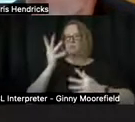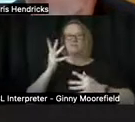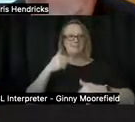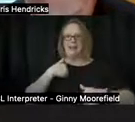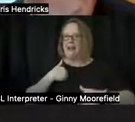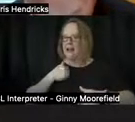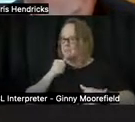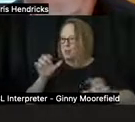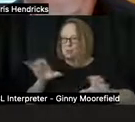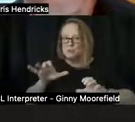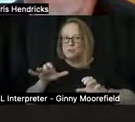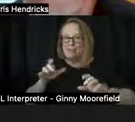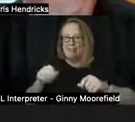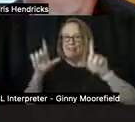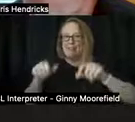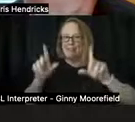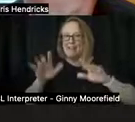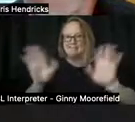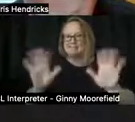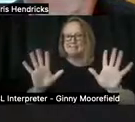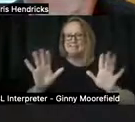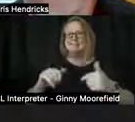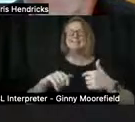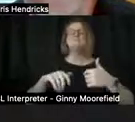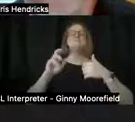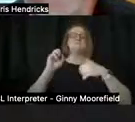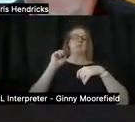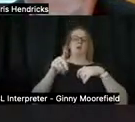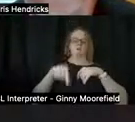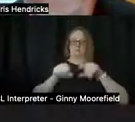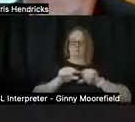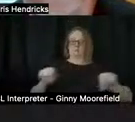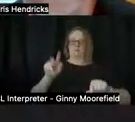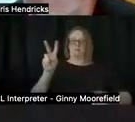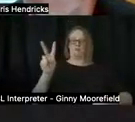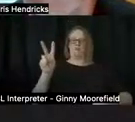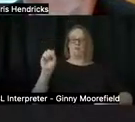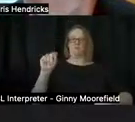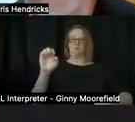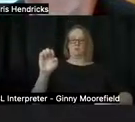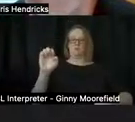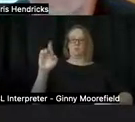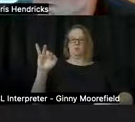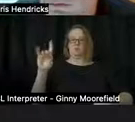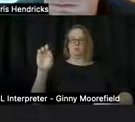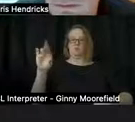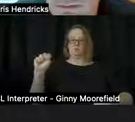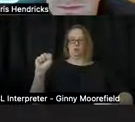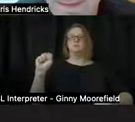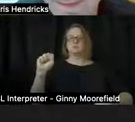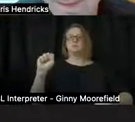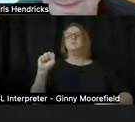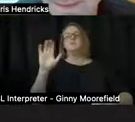Yo tampoco cambié la diapositiva Pero bueno aquí en este enlace tiene muy buena información sobre votar por correo electrónico